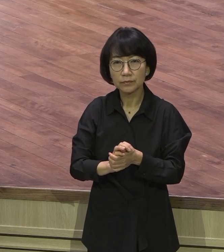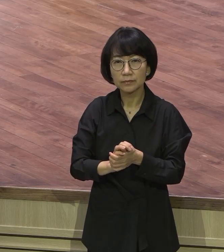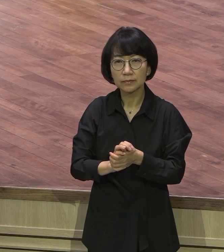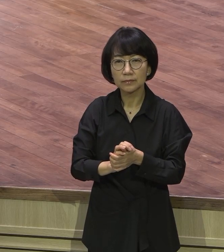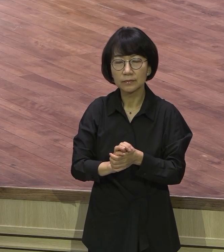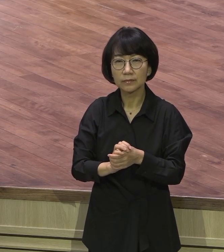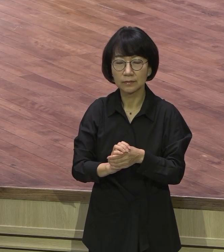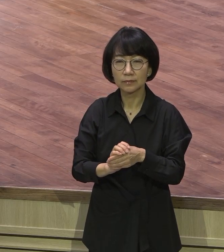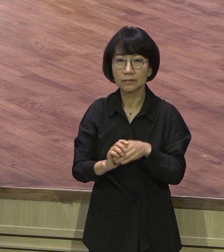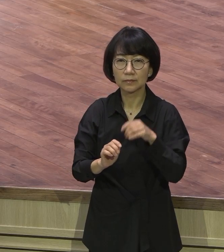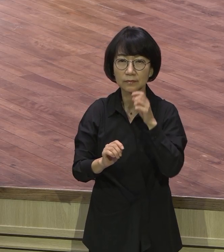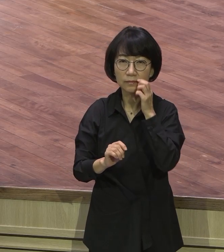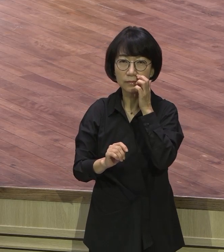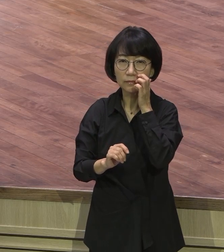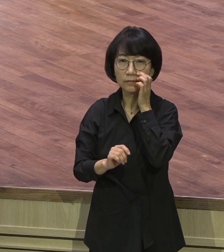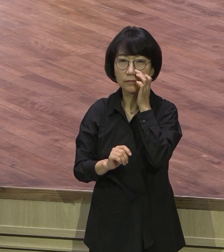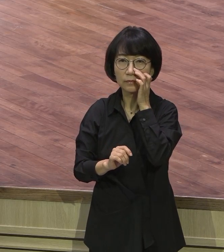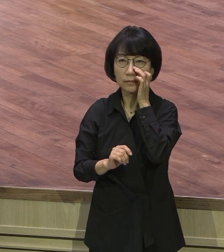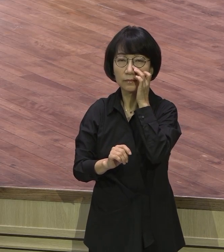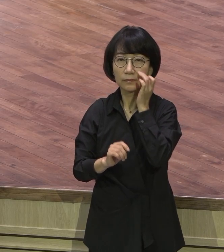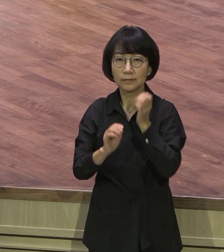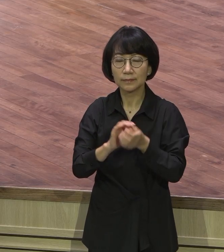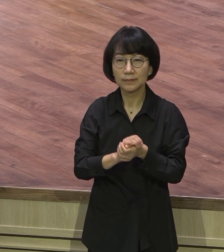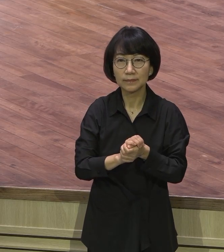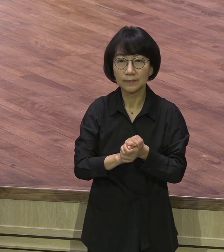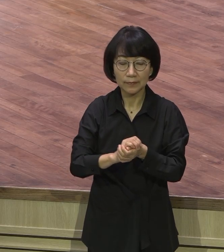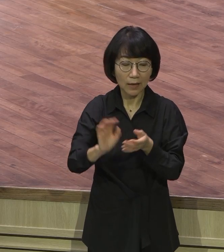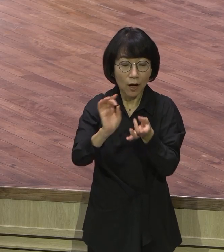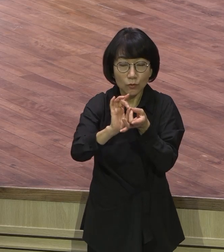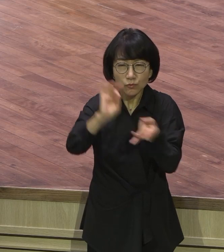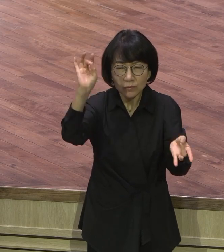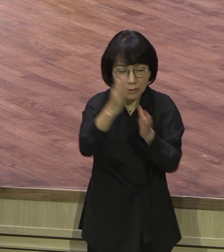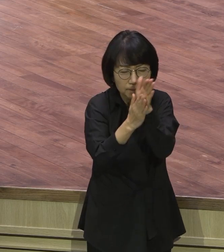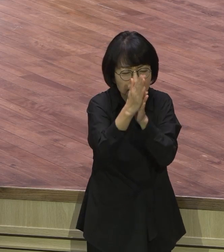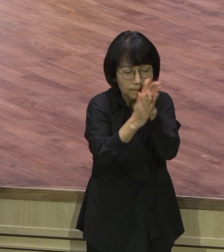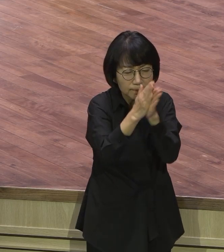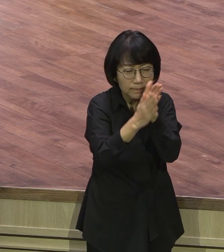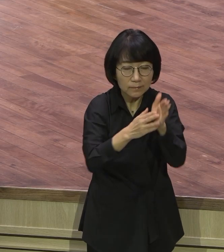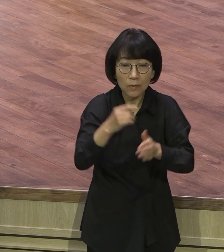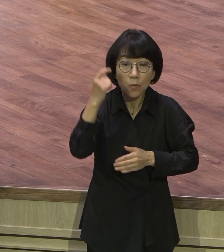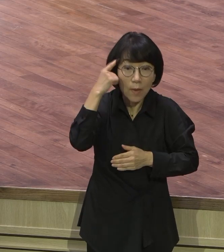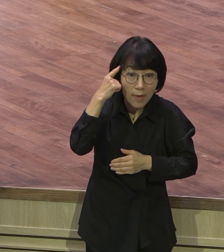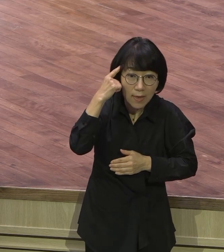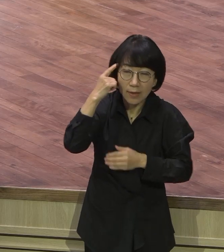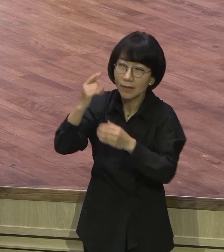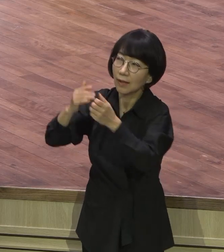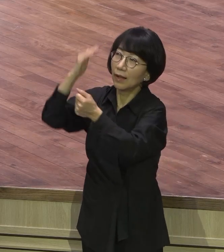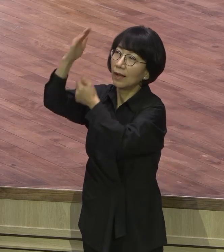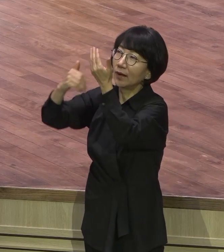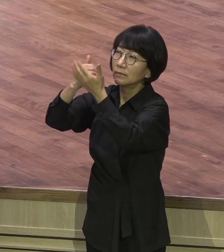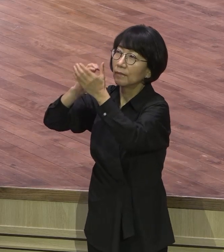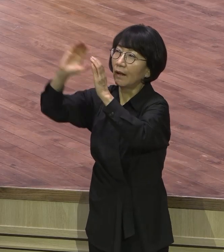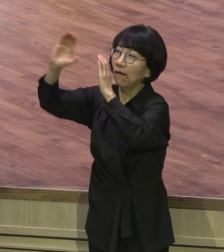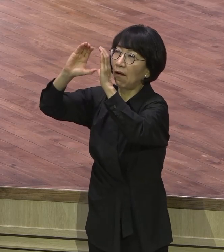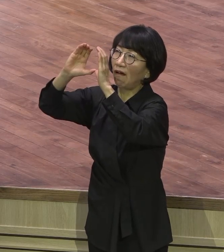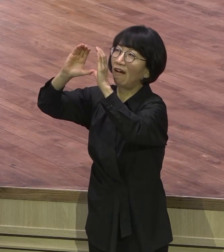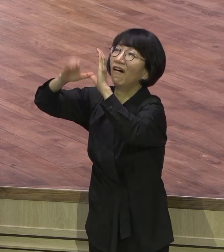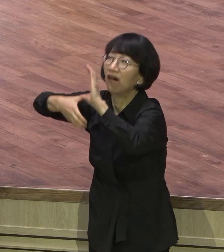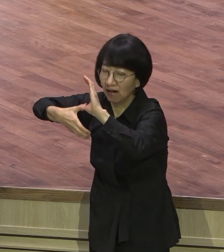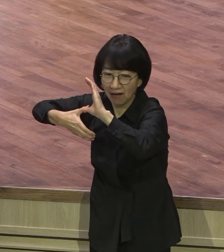약하면 한마디로 무슨 말이냐? 하나님과 소통이 되고 있냐 안 되고 있냐? 소통이 없음이다.